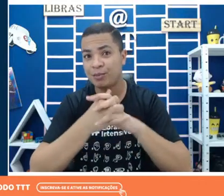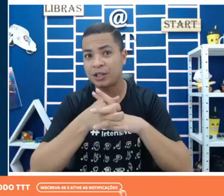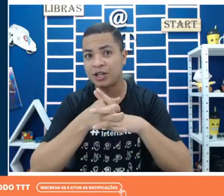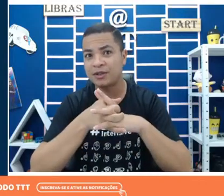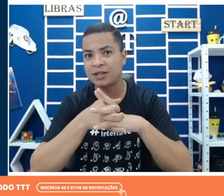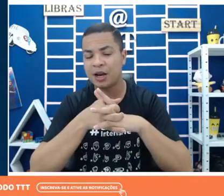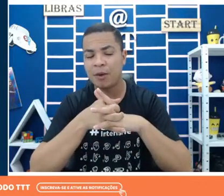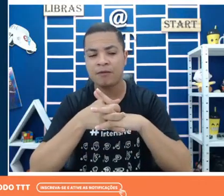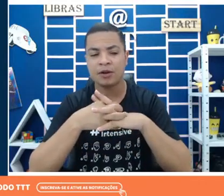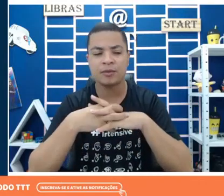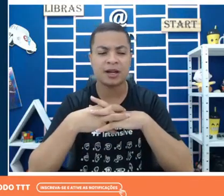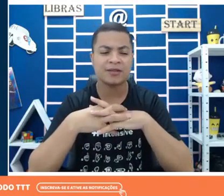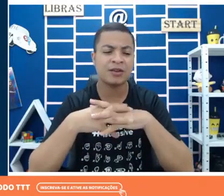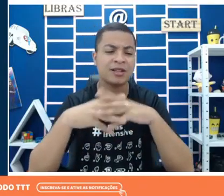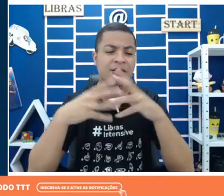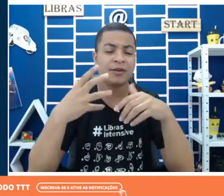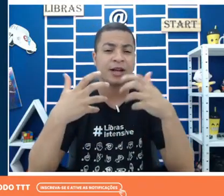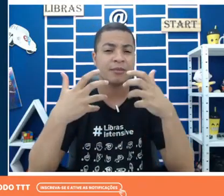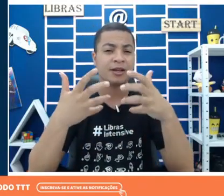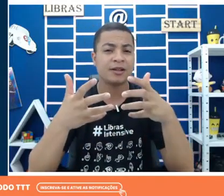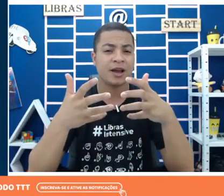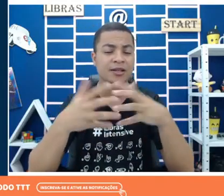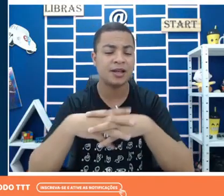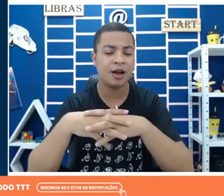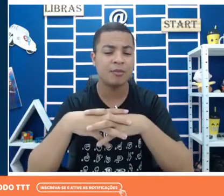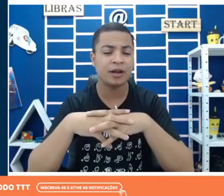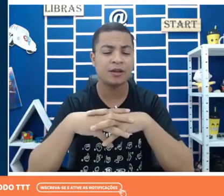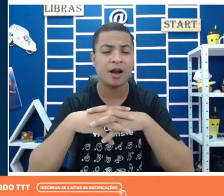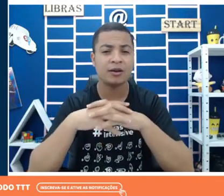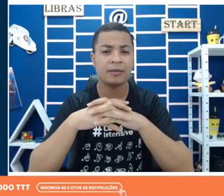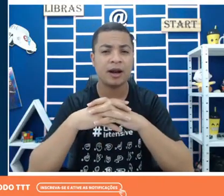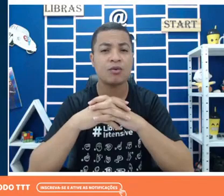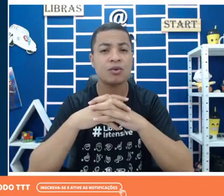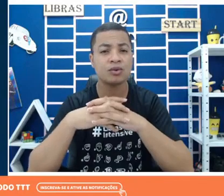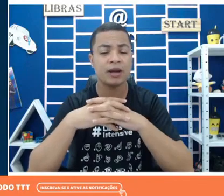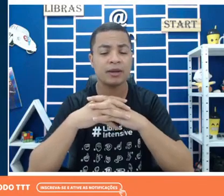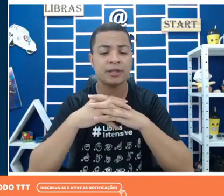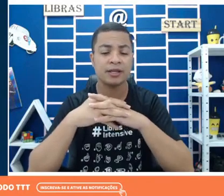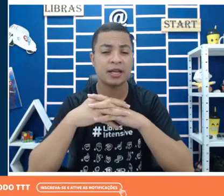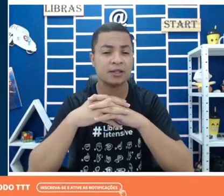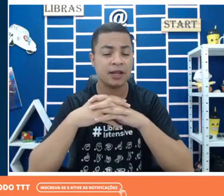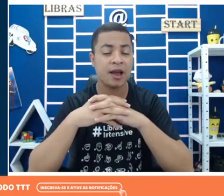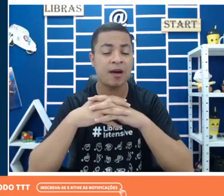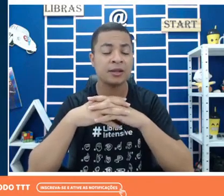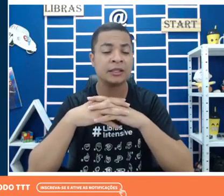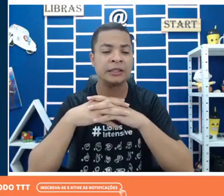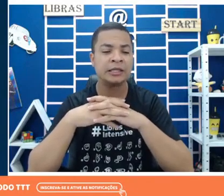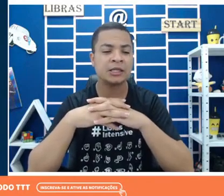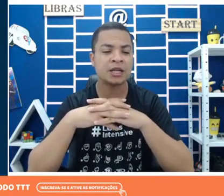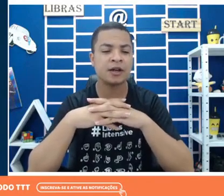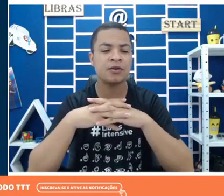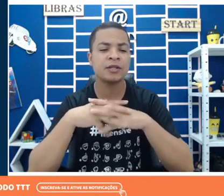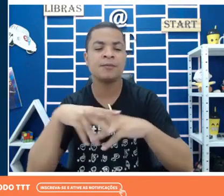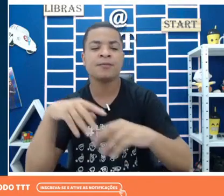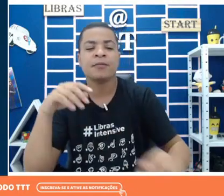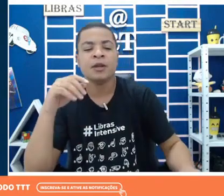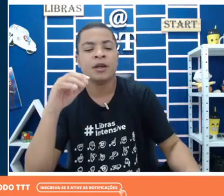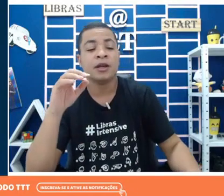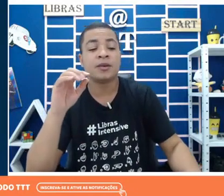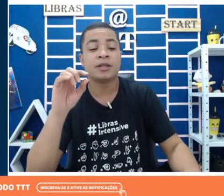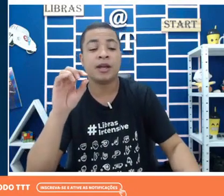gente. Eu achei importante vocês terem uma aula falando sobre classificadores. Eu não vou entrar muito em detalhes nessa aula, porque tem aula também lá no curso, né? Libras Intensive tem aula de